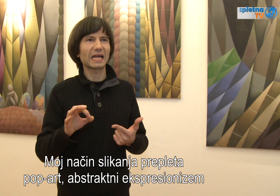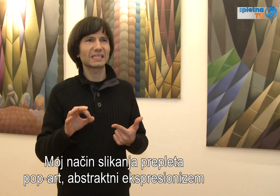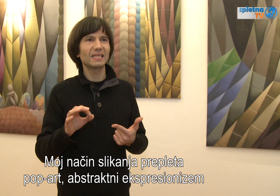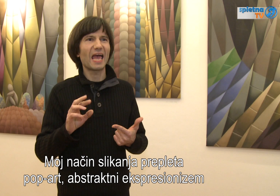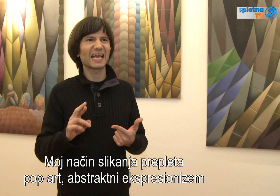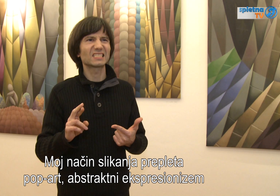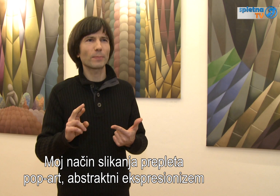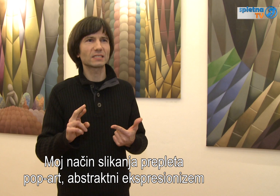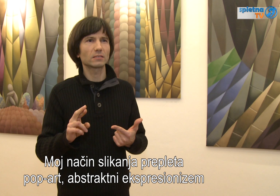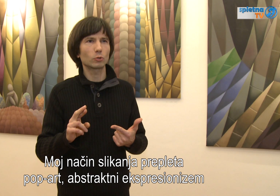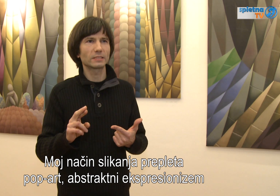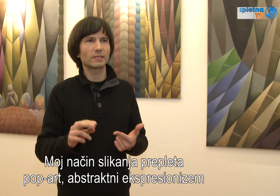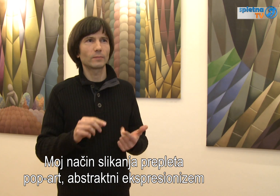abstraktni ekspresionizem,